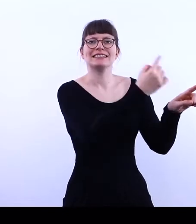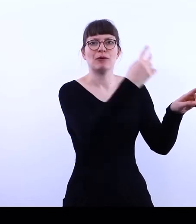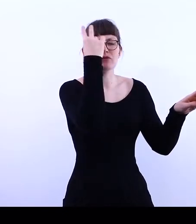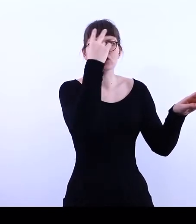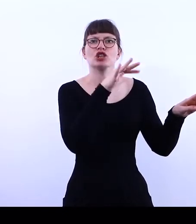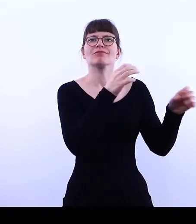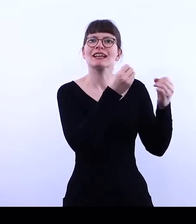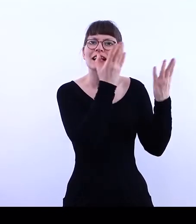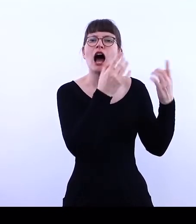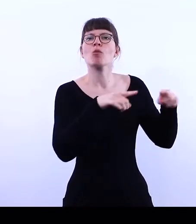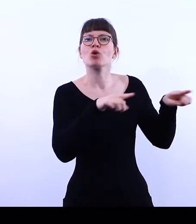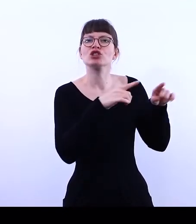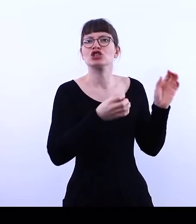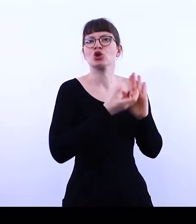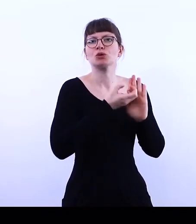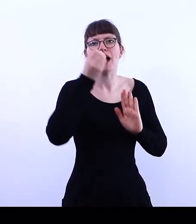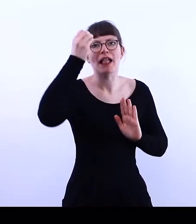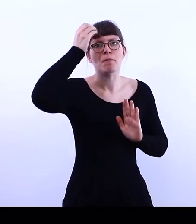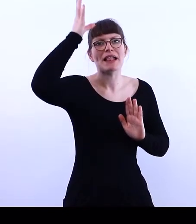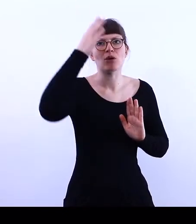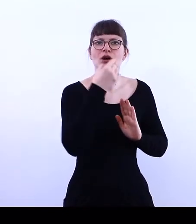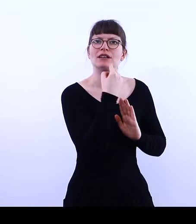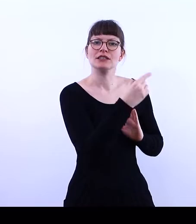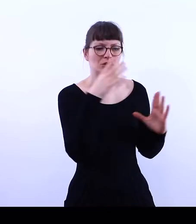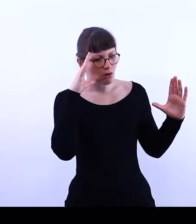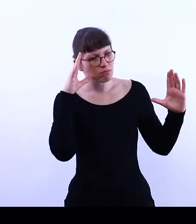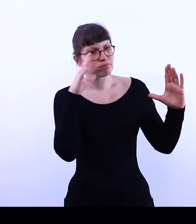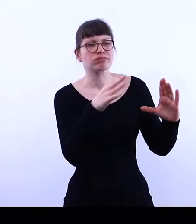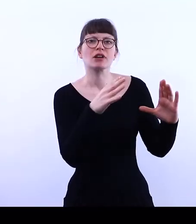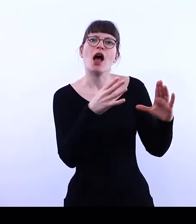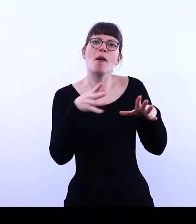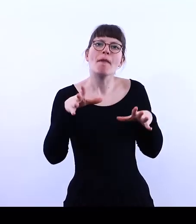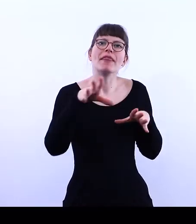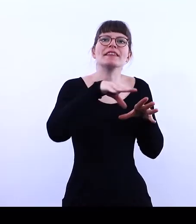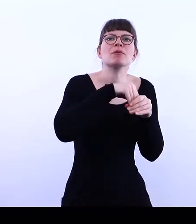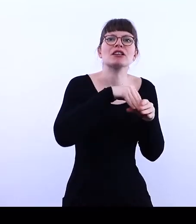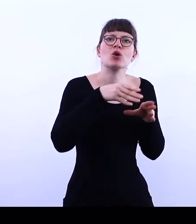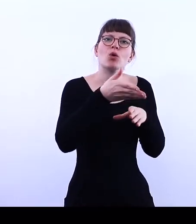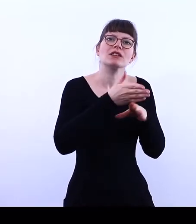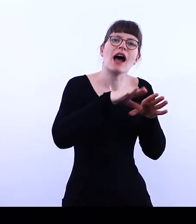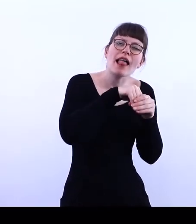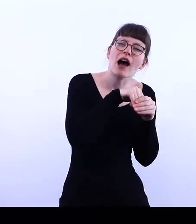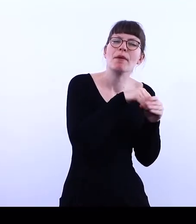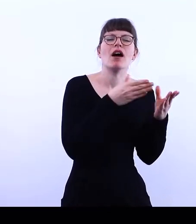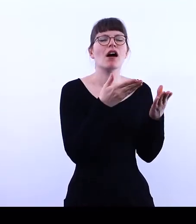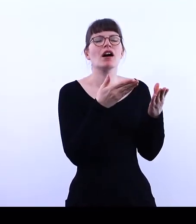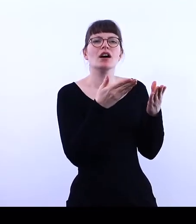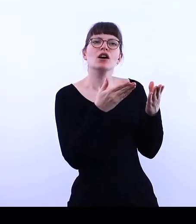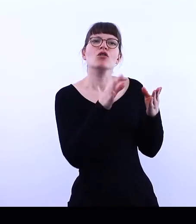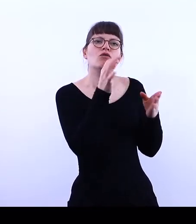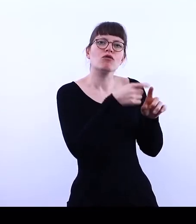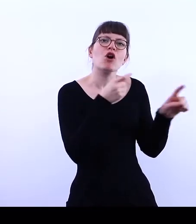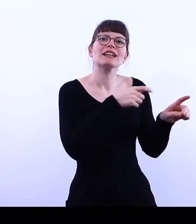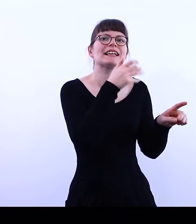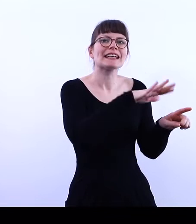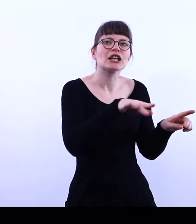-kulturellen Bildung sehr stark schon im Fokus haben die Frage von Partizipation und Teilhabe von Kindern und Jugendlichen stark